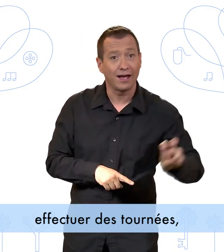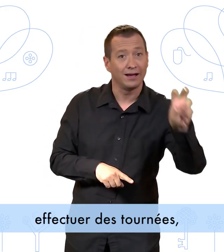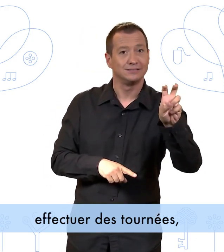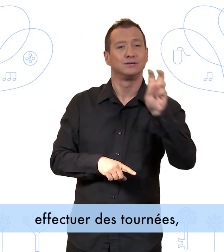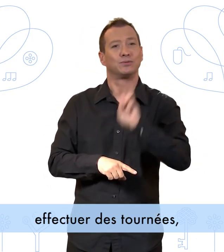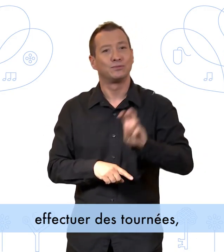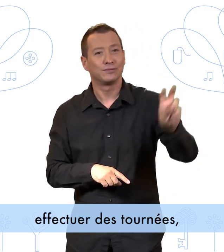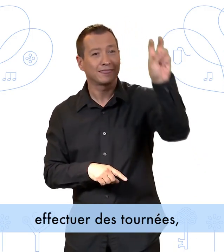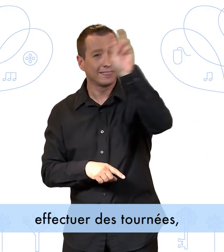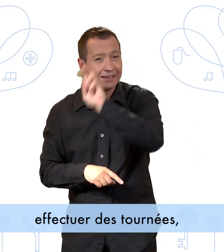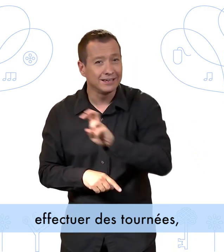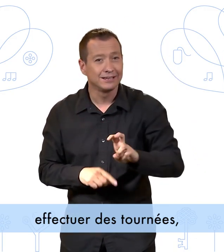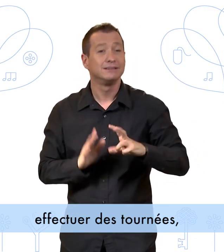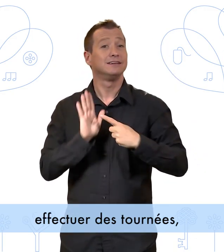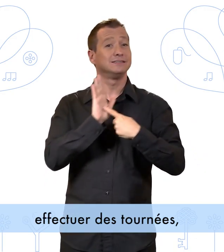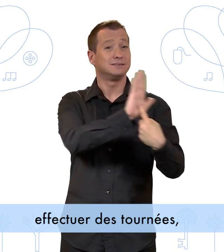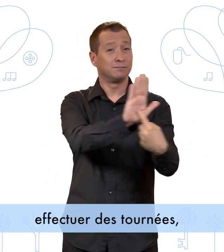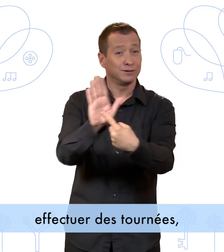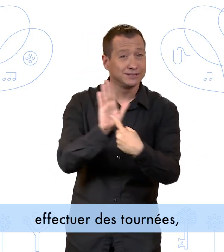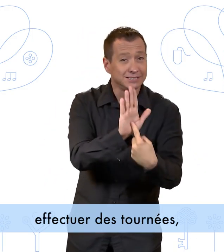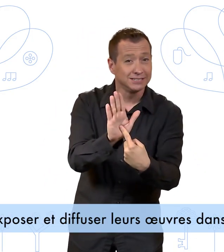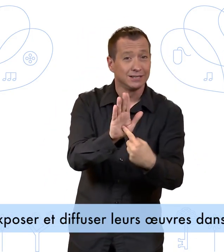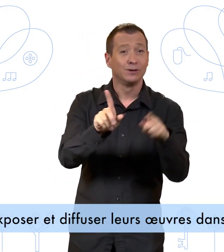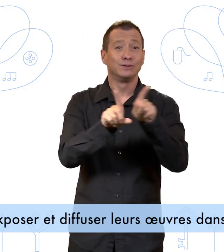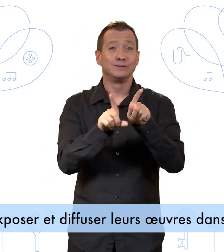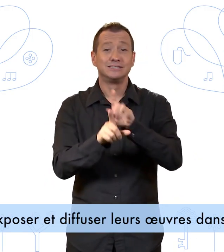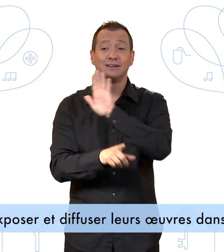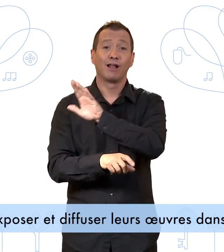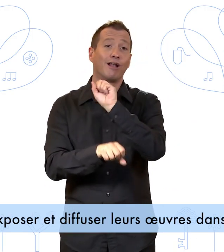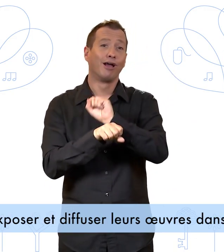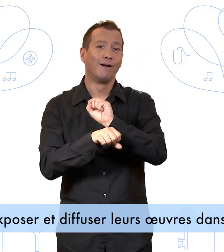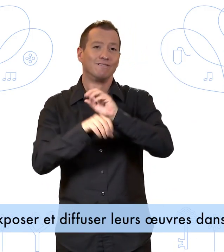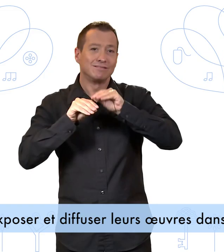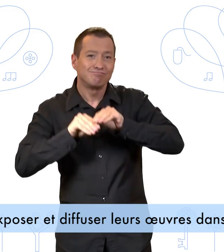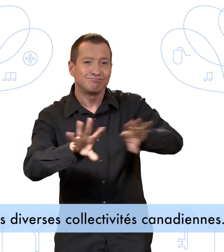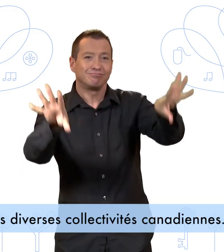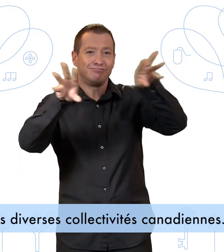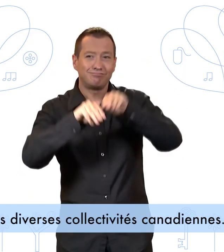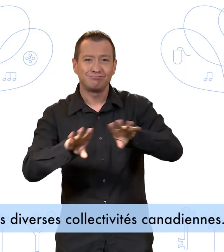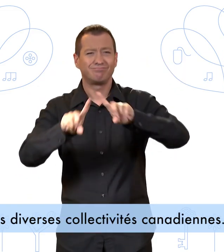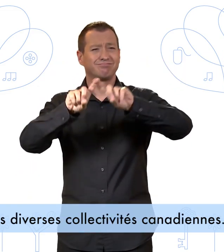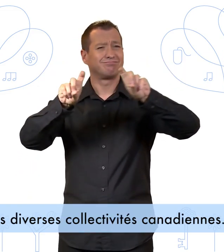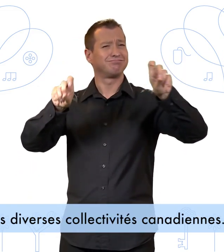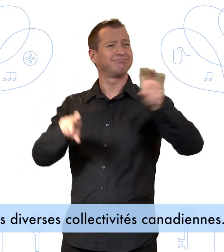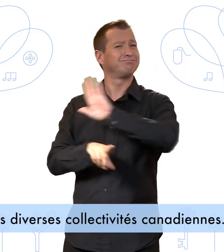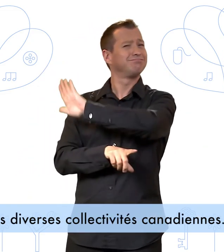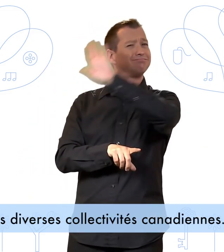des tournées, exposer et diffuser leurs œuvres dans les diverses collectivités